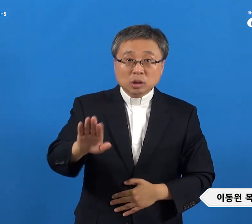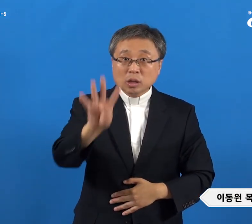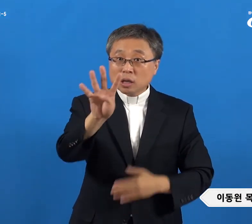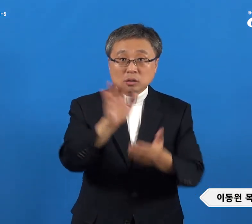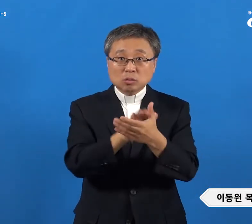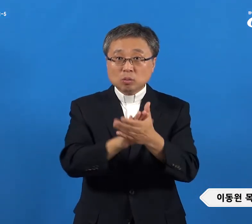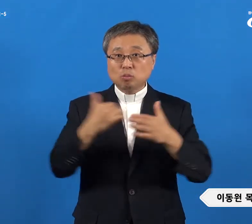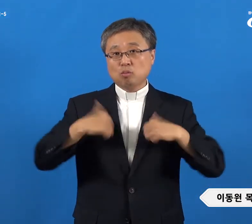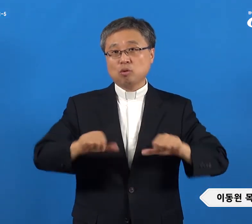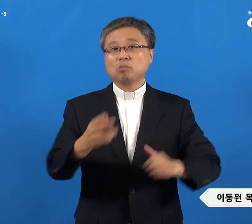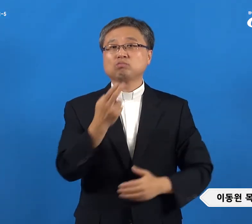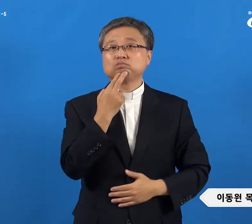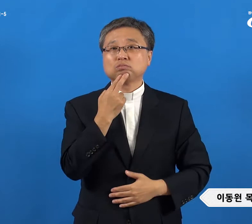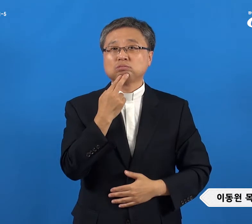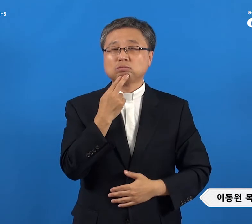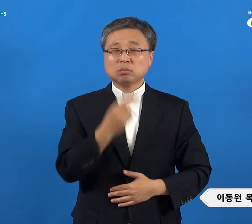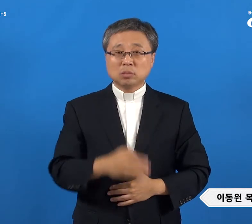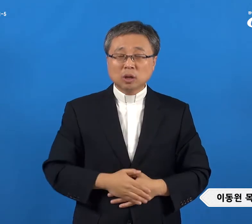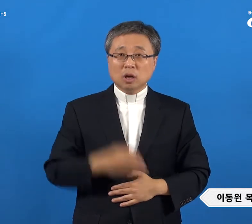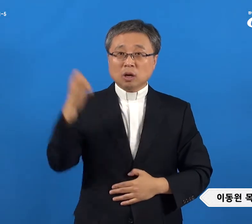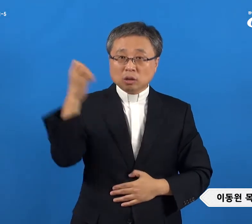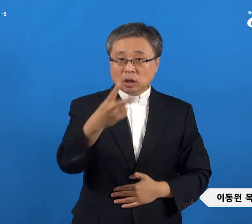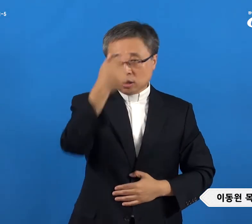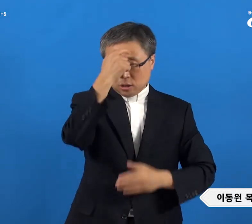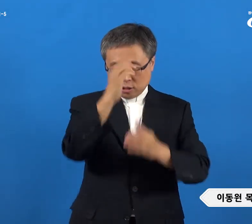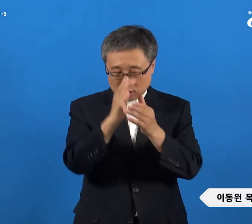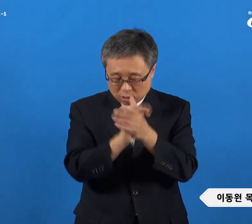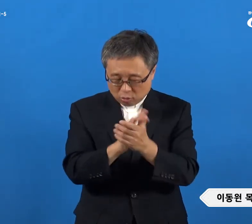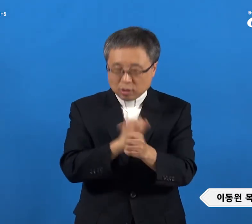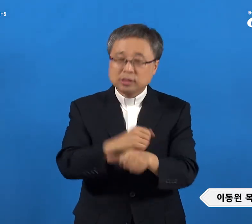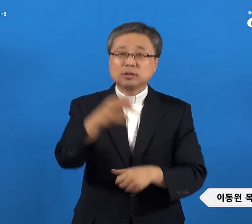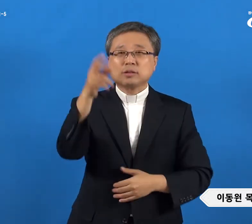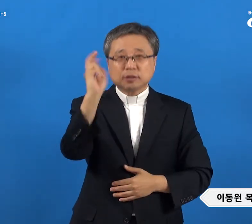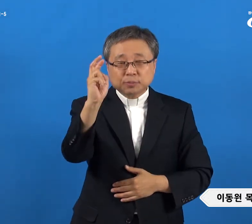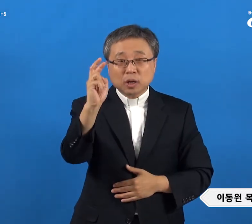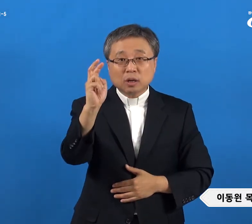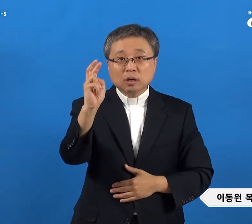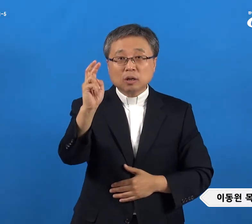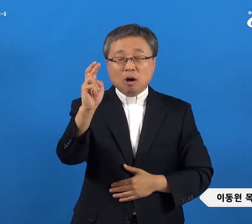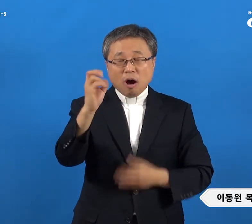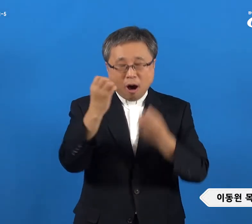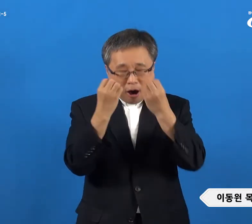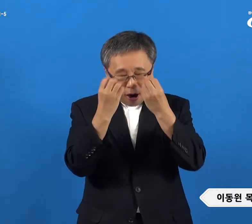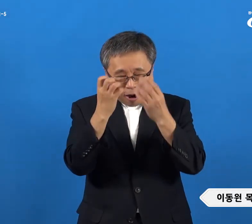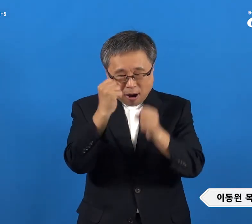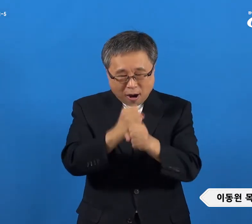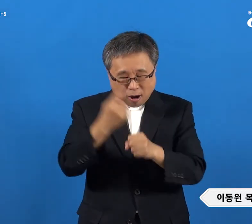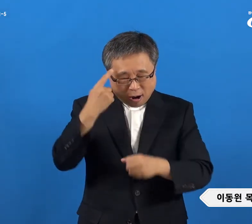포기하지 않았습니다. 그리고 기도했을 것입니다. 그러자 창조적 아이디어가 생각이